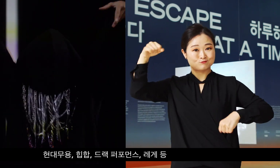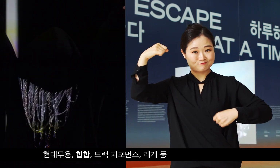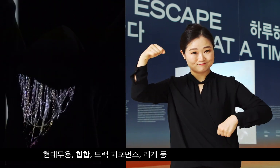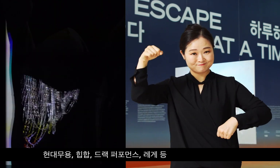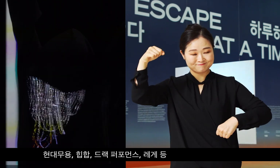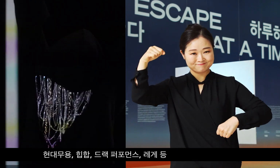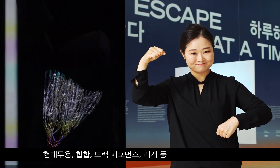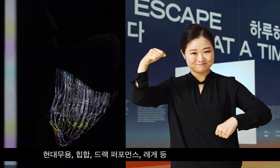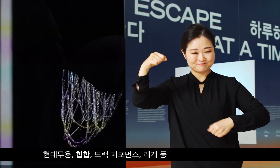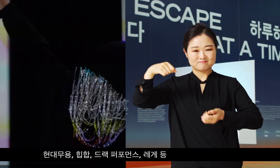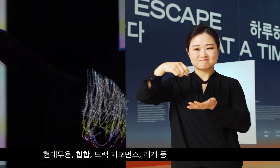드랙 퍼포먼스,